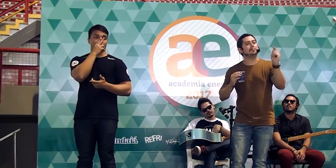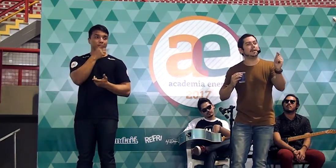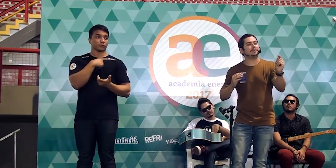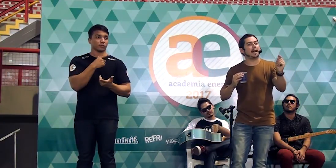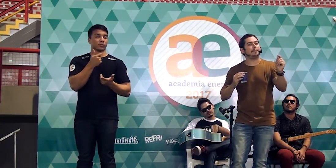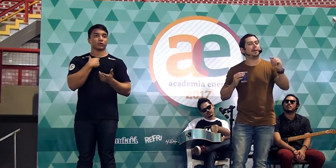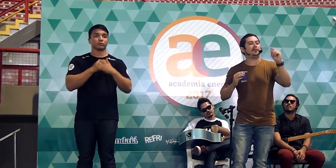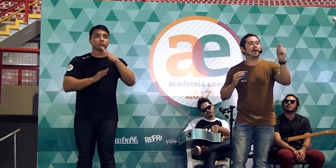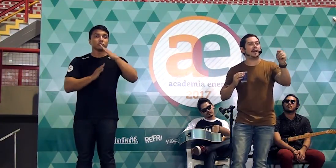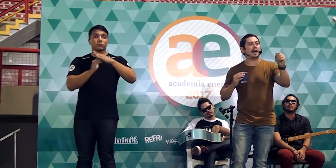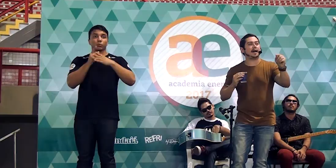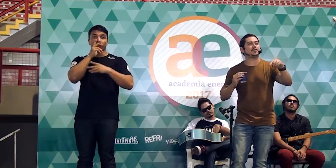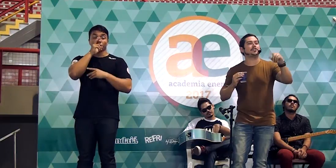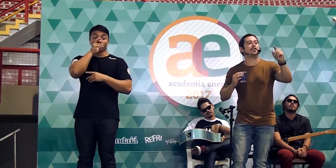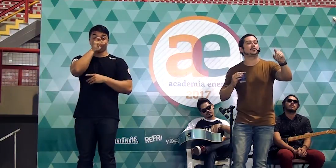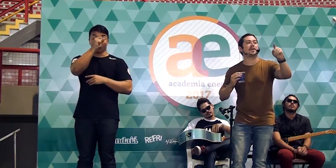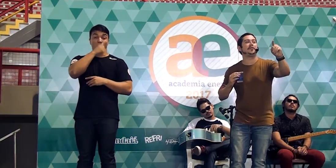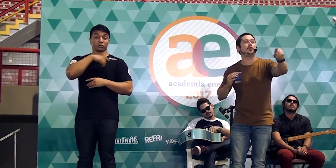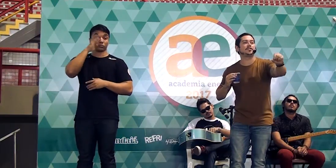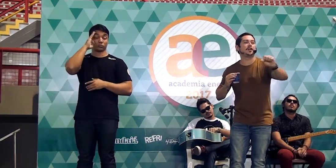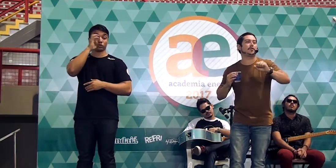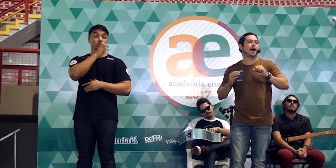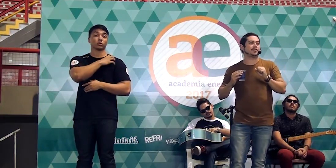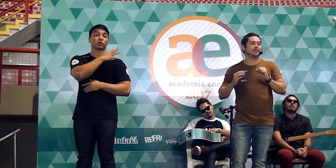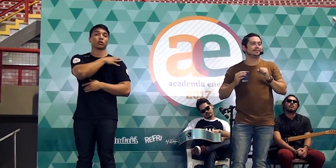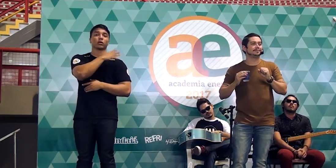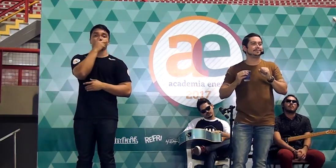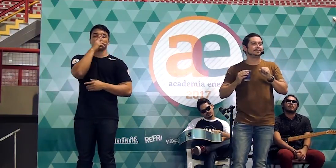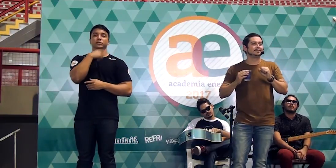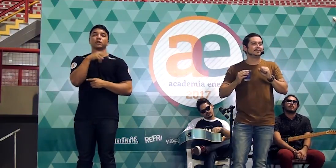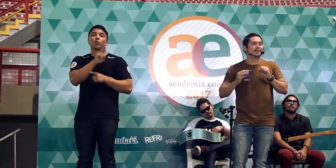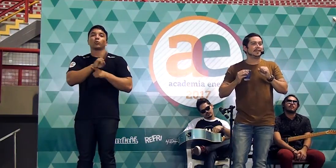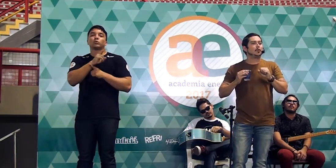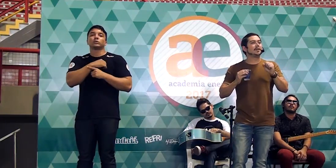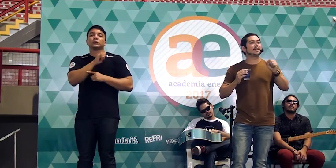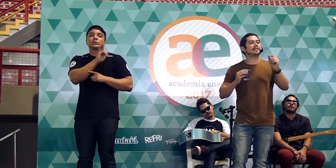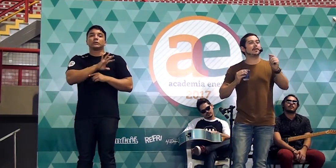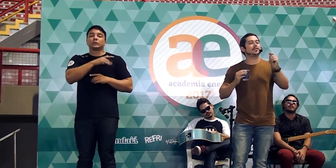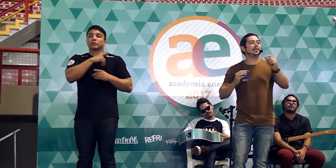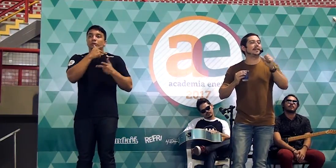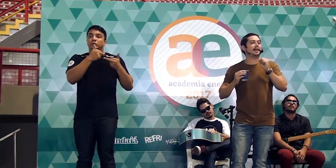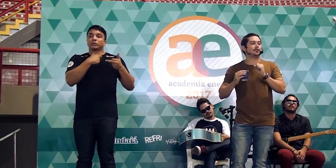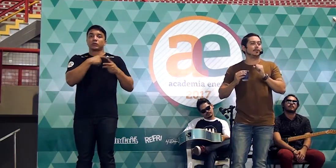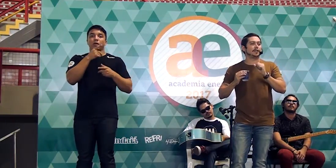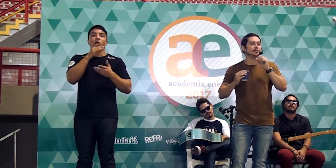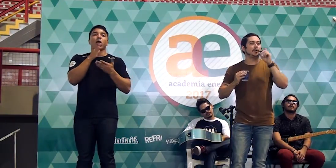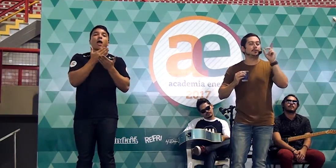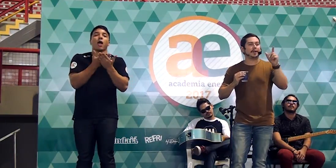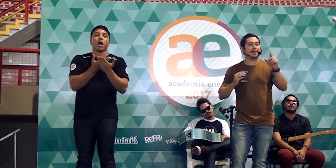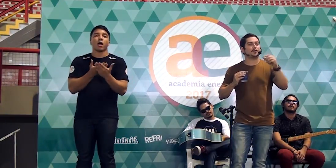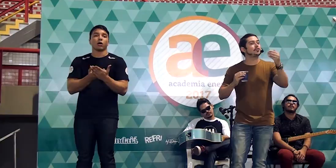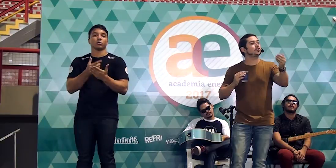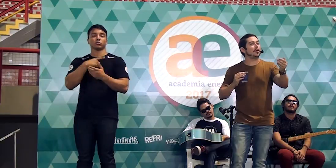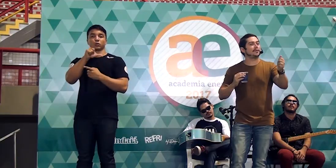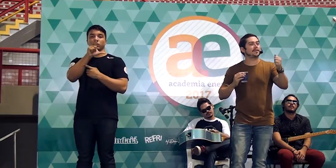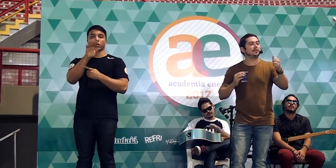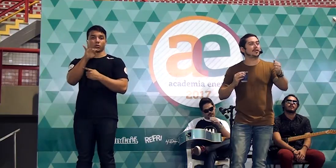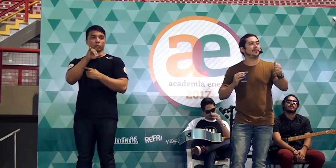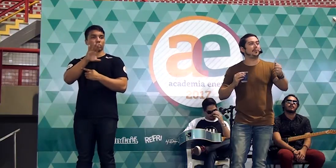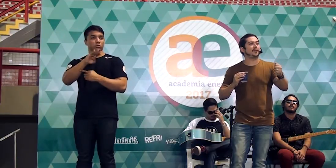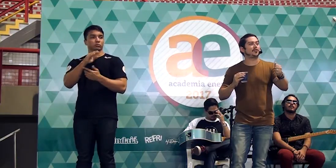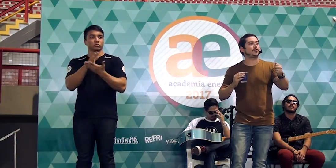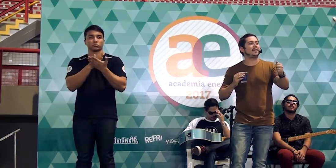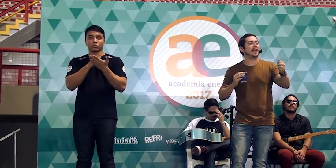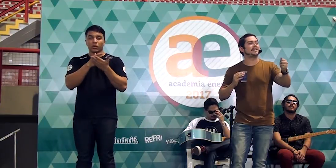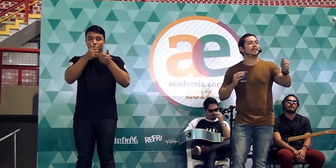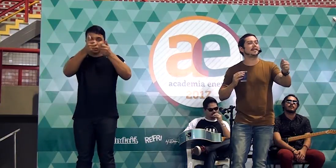do regime militar, para falar, a gente tinha que usar figuras de linguagem. Quantas aulas de literatura, de português ou de história você não